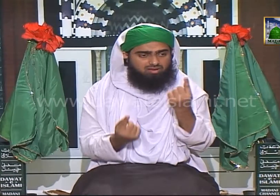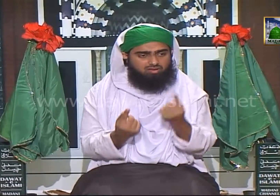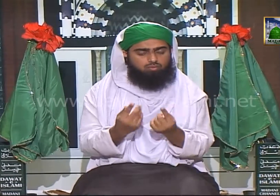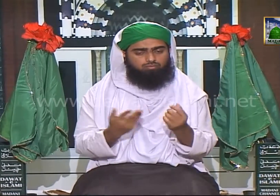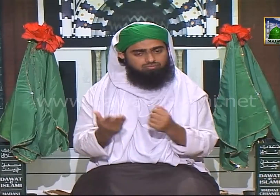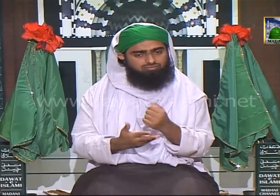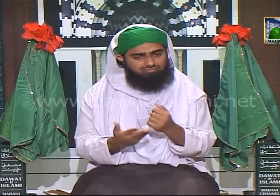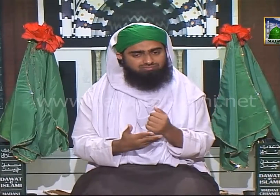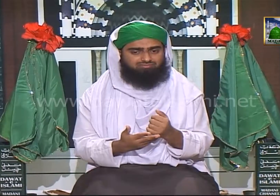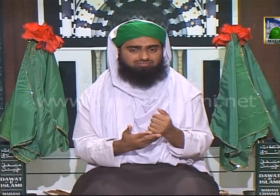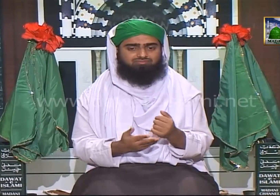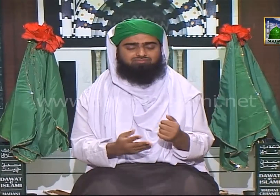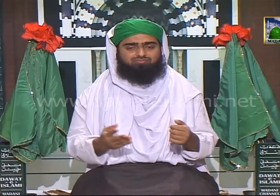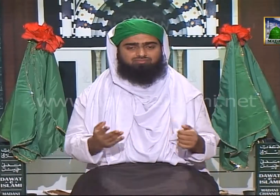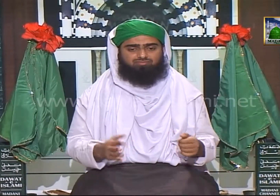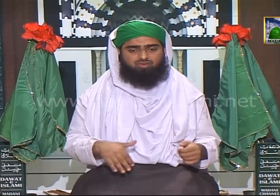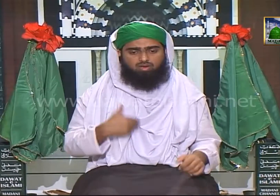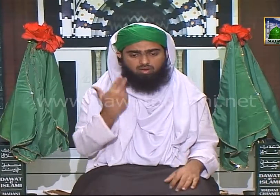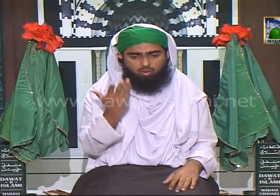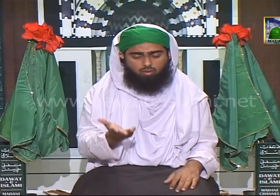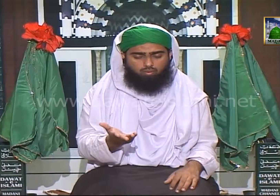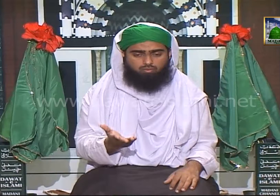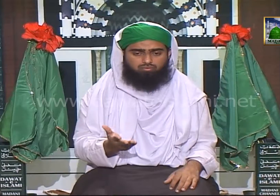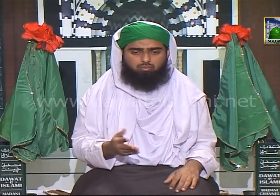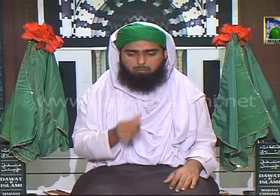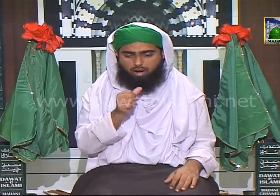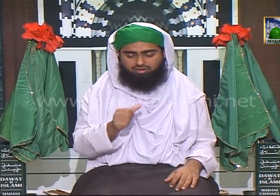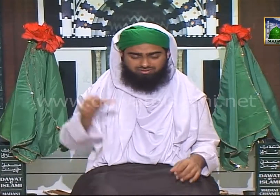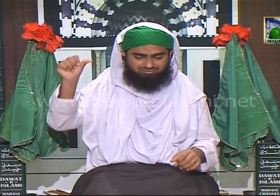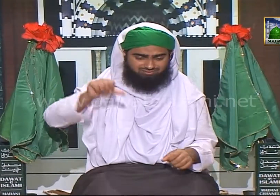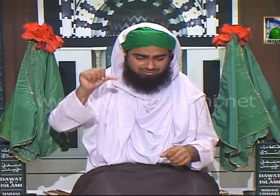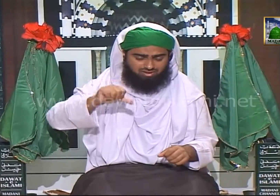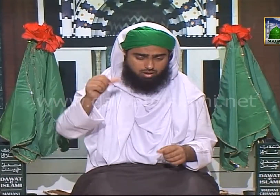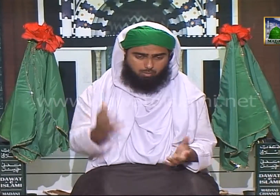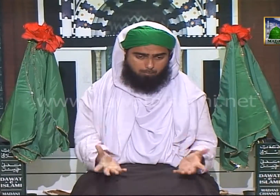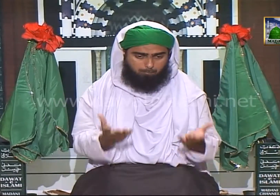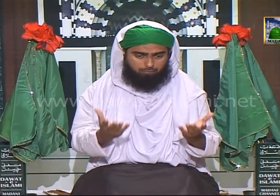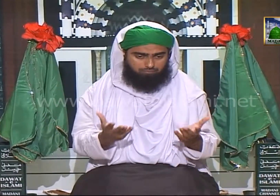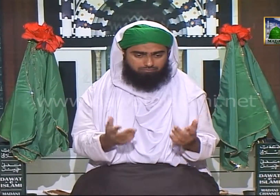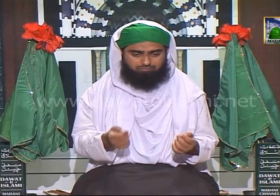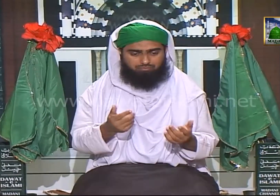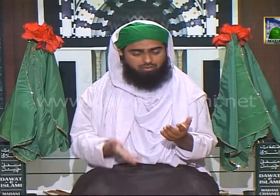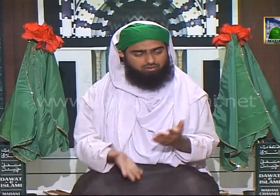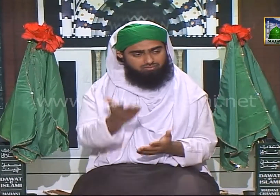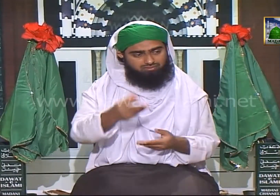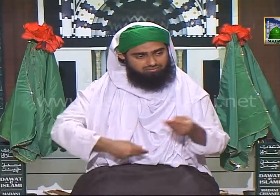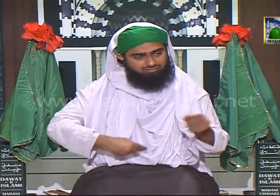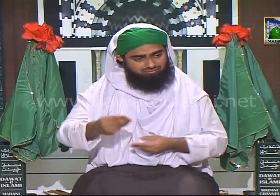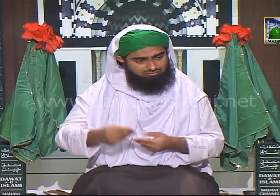پھلی اس کو ہولا کہتے ہیں. ہولے تو ہوتے ہیں کم، دوسری پھلیاں بھی پانی میں بھگوتے ہیں اور خوب بھگونے کے بعد اس کو مکس کر دیتے